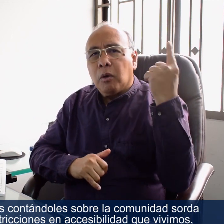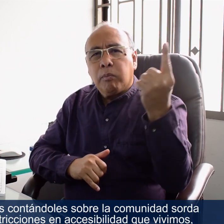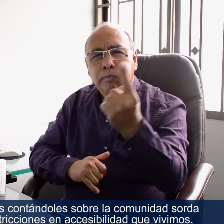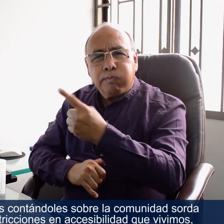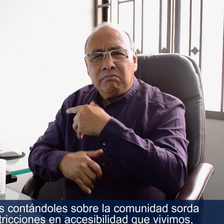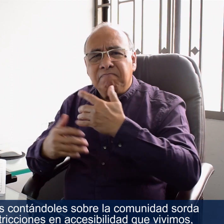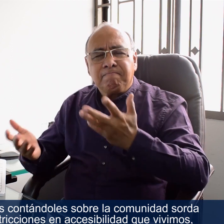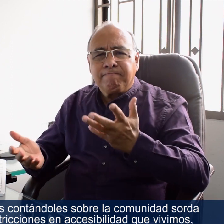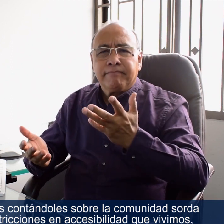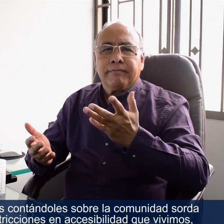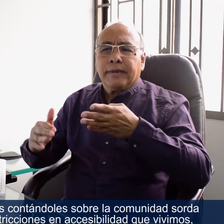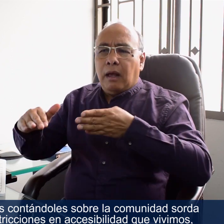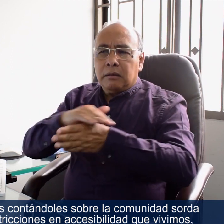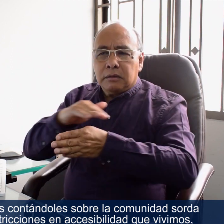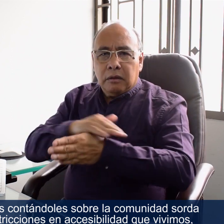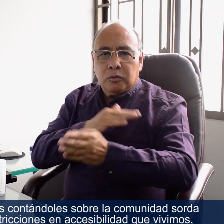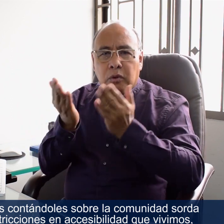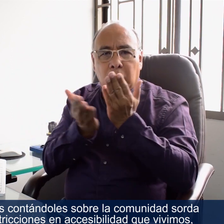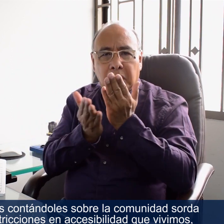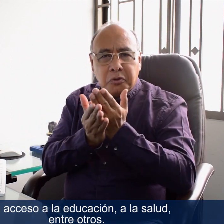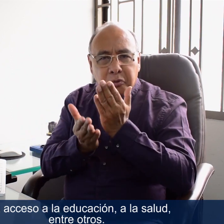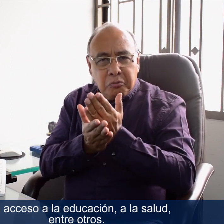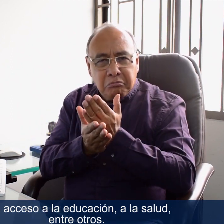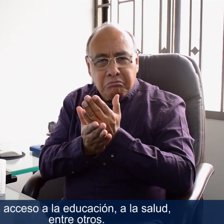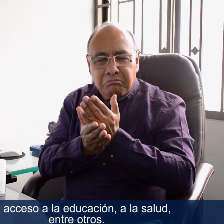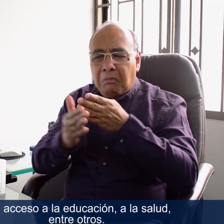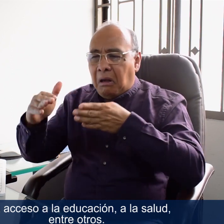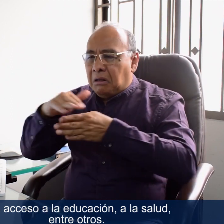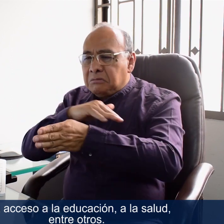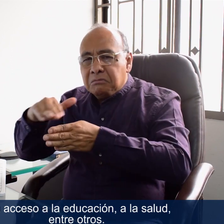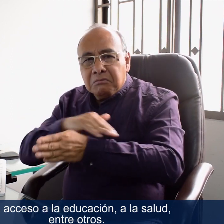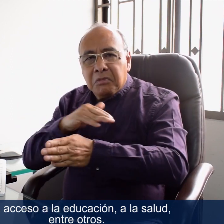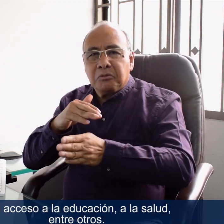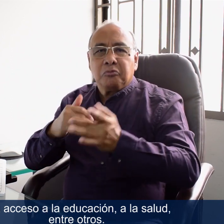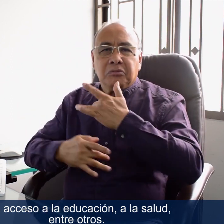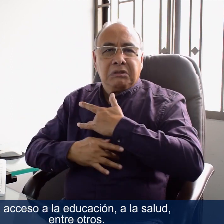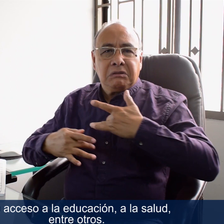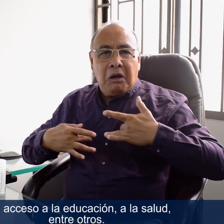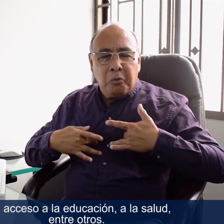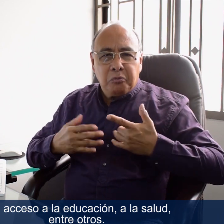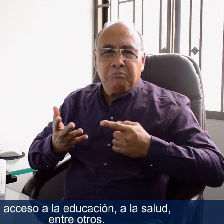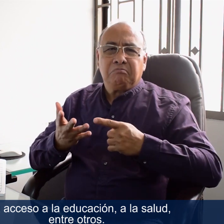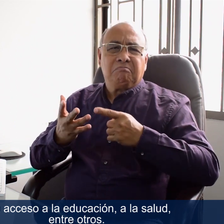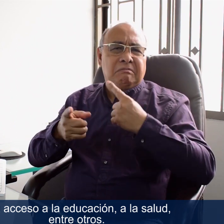sorda y las restricciones en accesibilidad que vivimos, sea acceso a la educación, a la salud, entre otros.